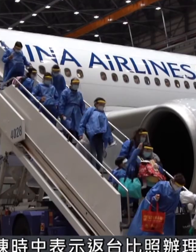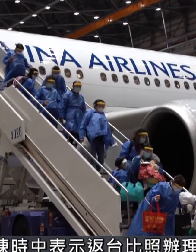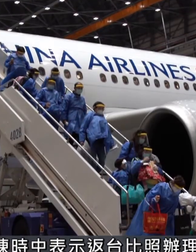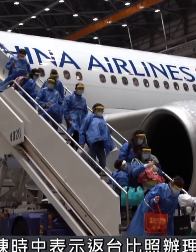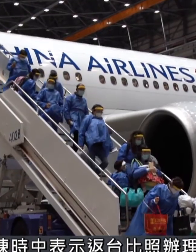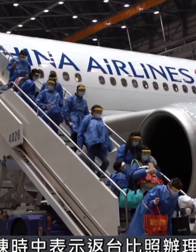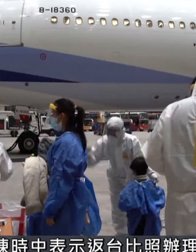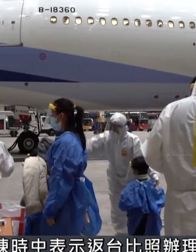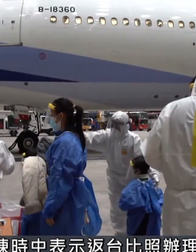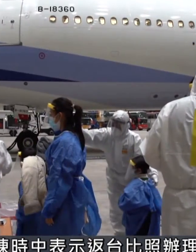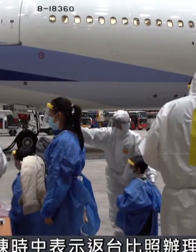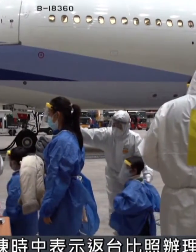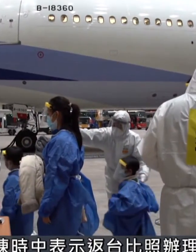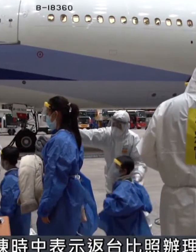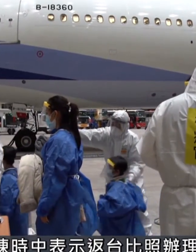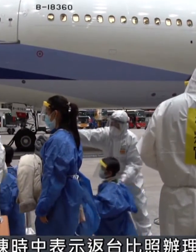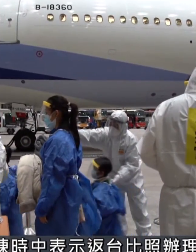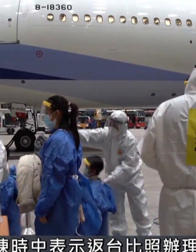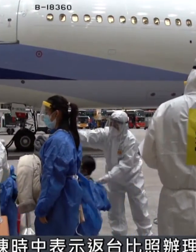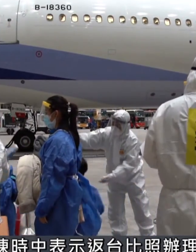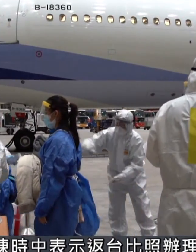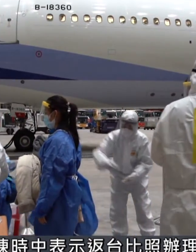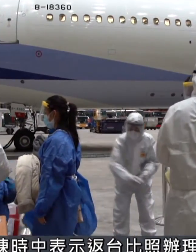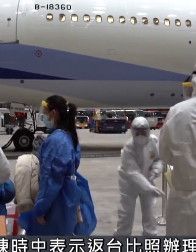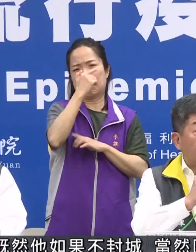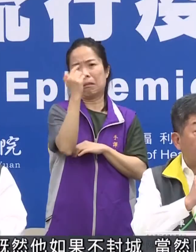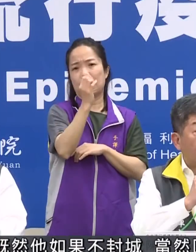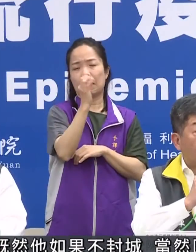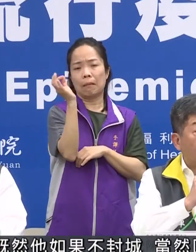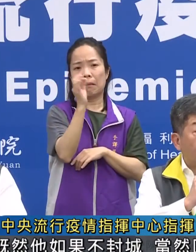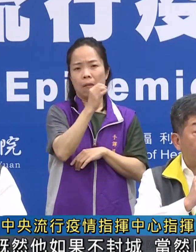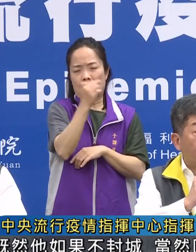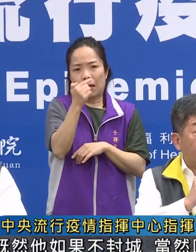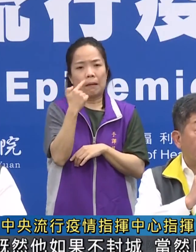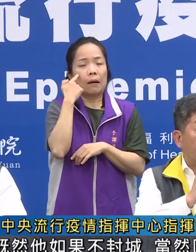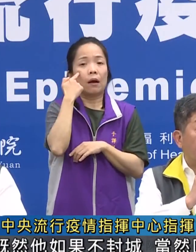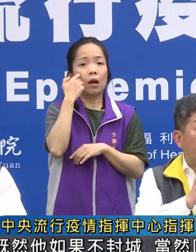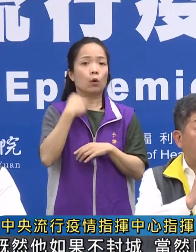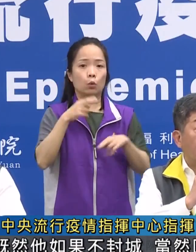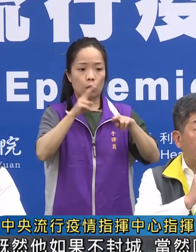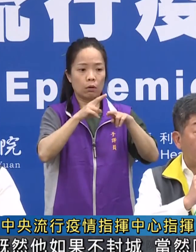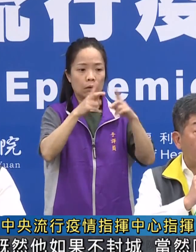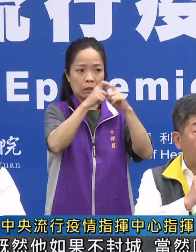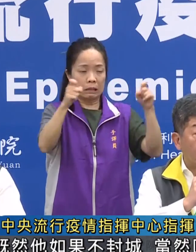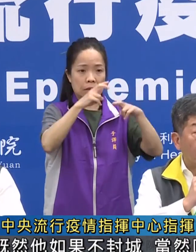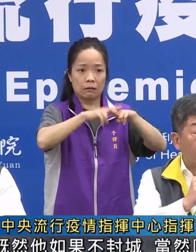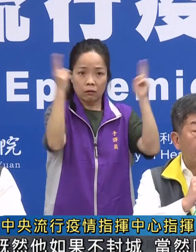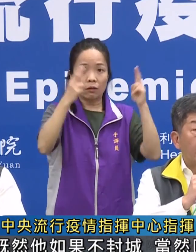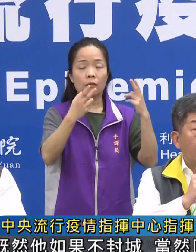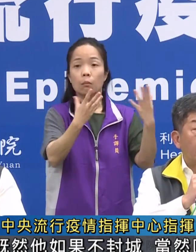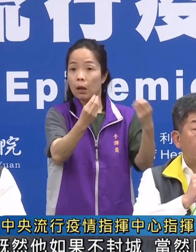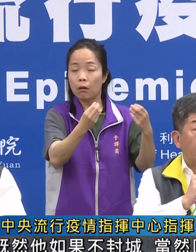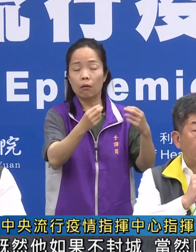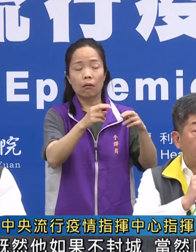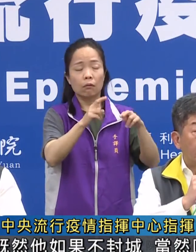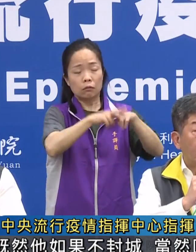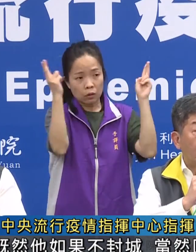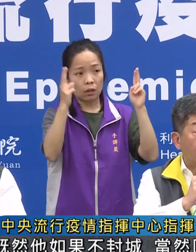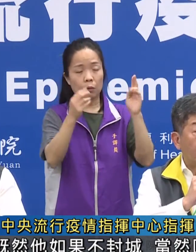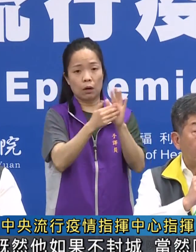照办理，一律落实居家检疫14天。 既然他如果不封城的，好，那大家回来，好，基本上我们当然会对